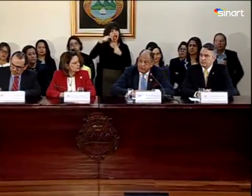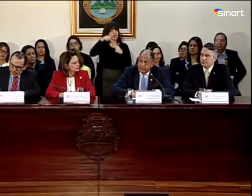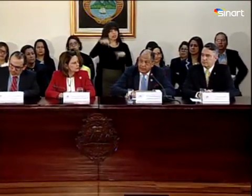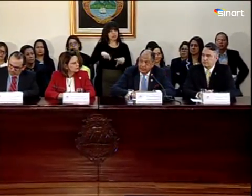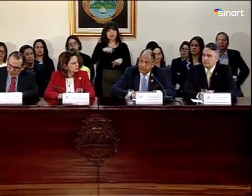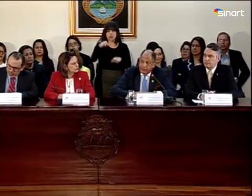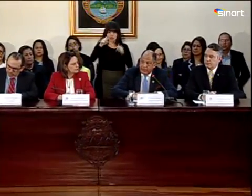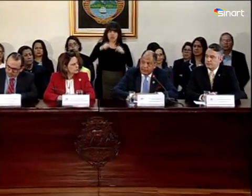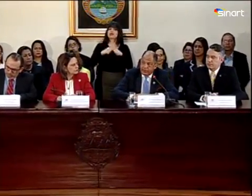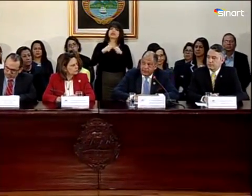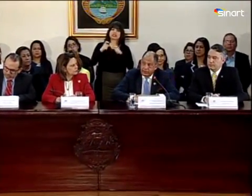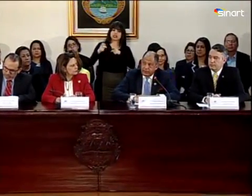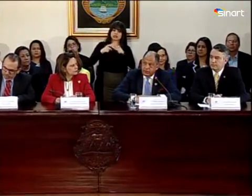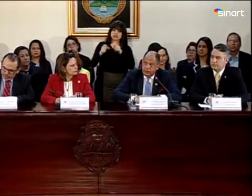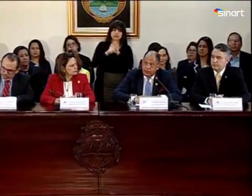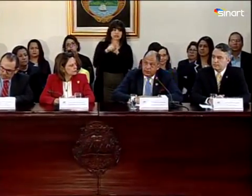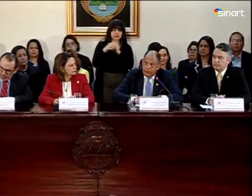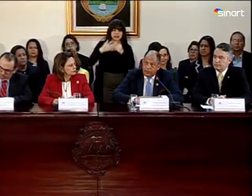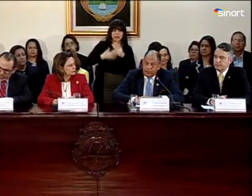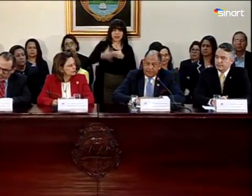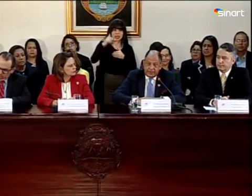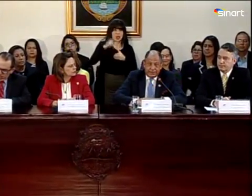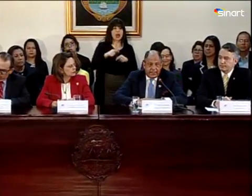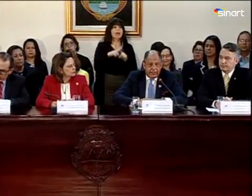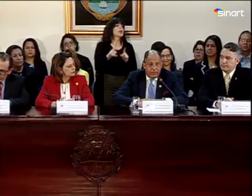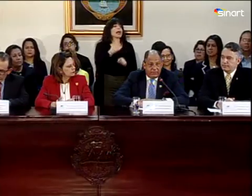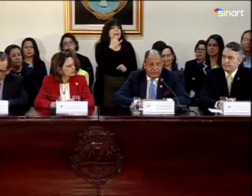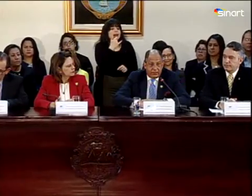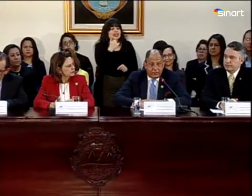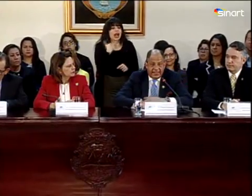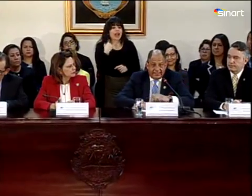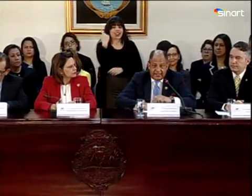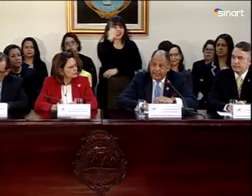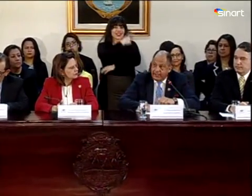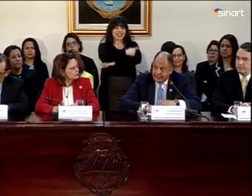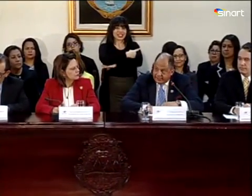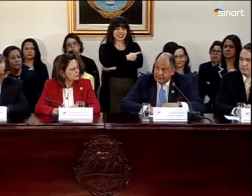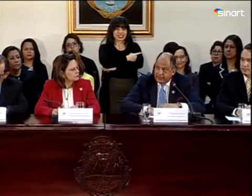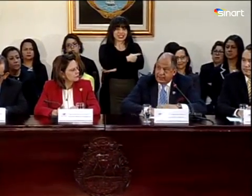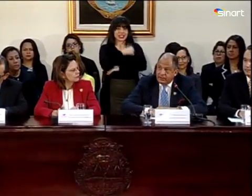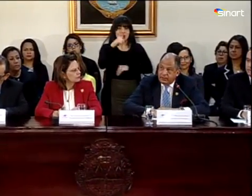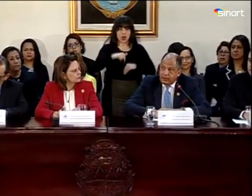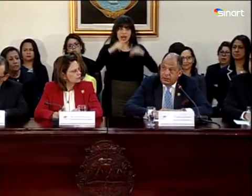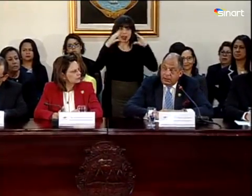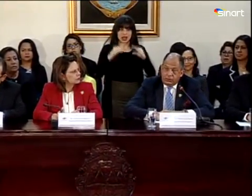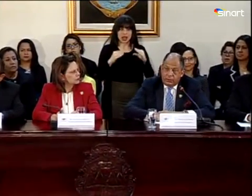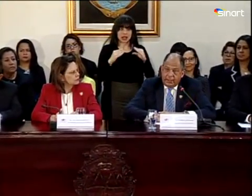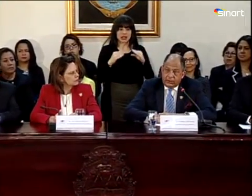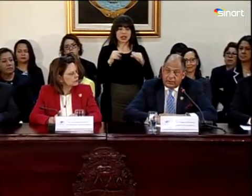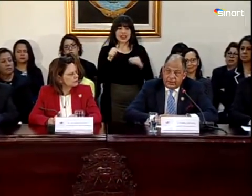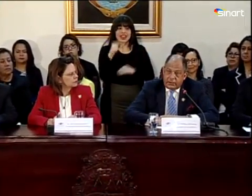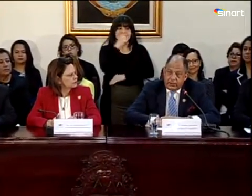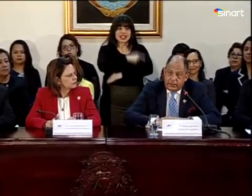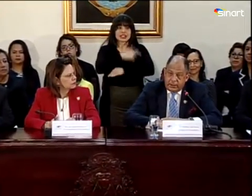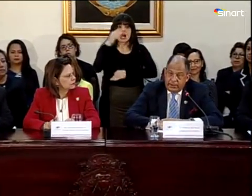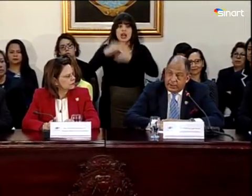podrán seguir legislando a partir de hoy. Lo que pasa es que hay una fecha, que es la de esta tarde, en donde la